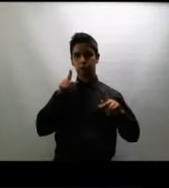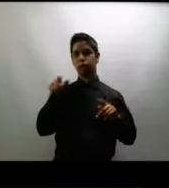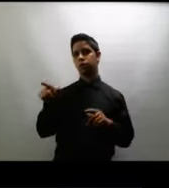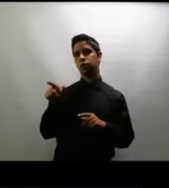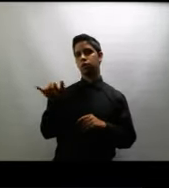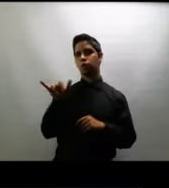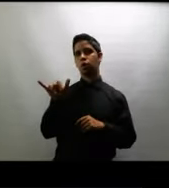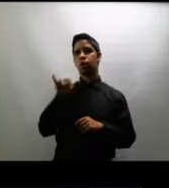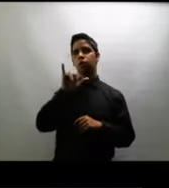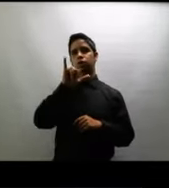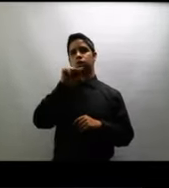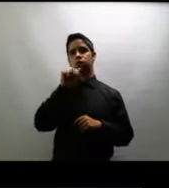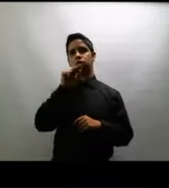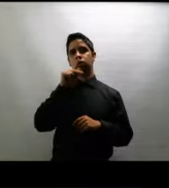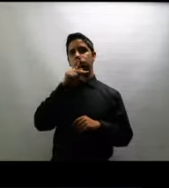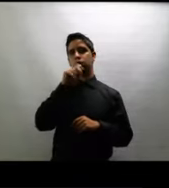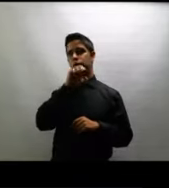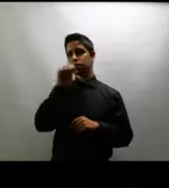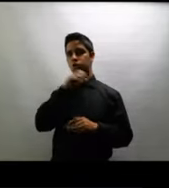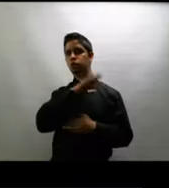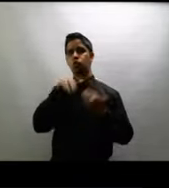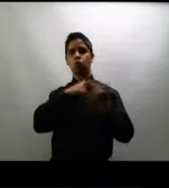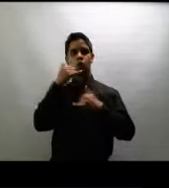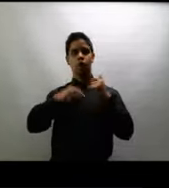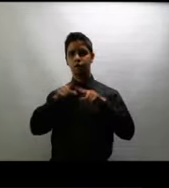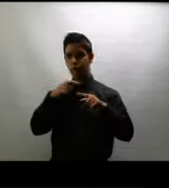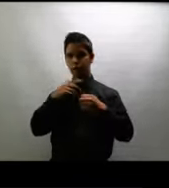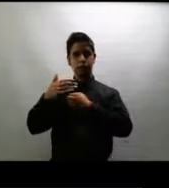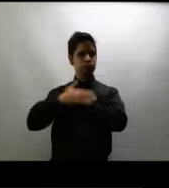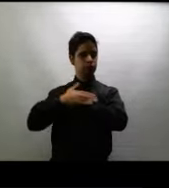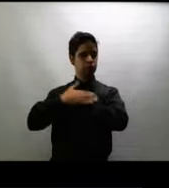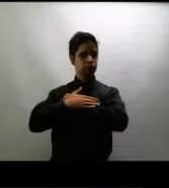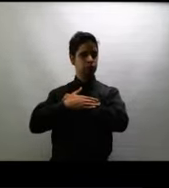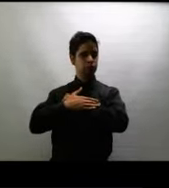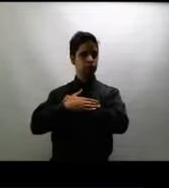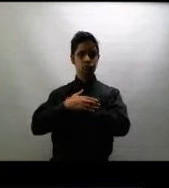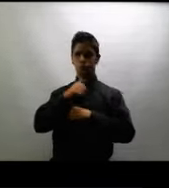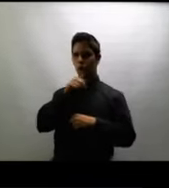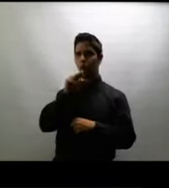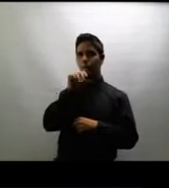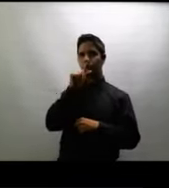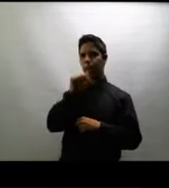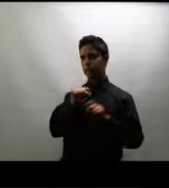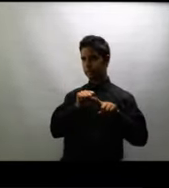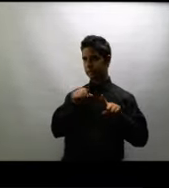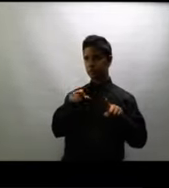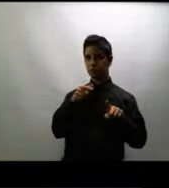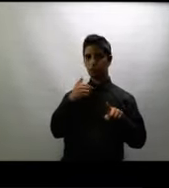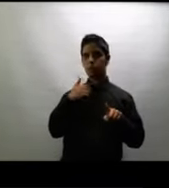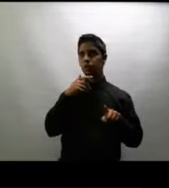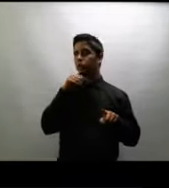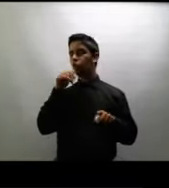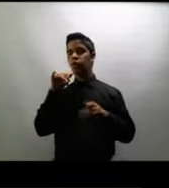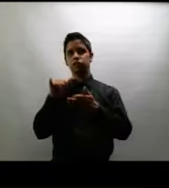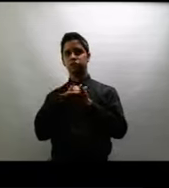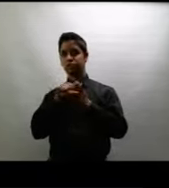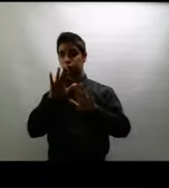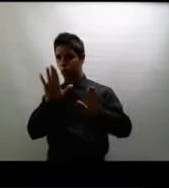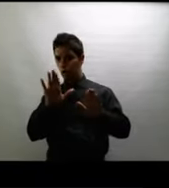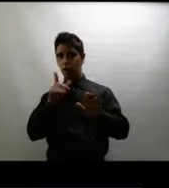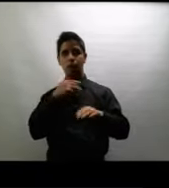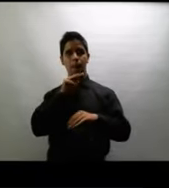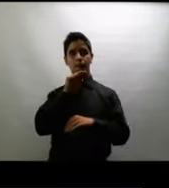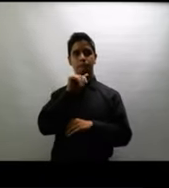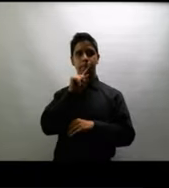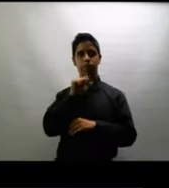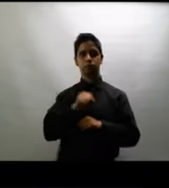Yankees, porque era contra los Yankees. Los Yankees se abrazaban, besaban. Contra los Mets. ¿No, con los Mets? Sí. Ay, pues mira para allá. Eso es lo mucho que yo sé de béisbol. Sí,